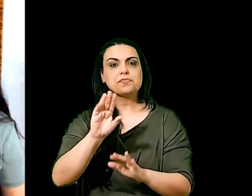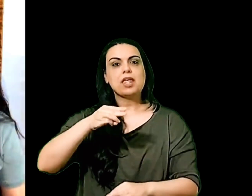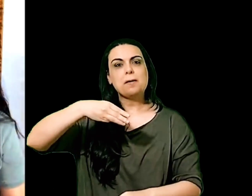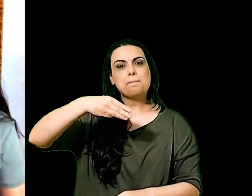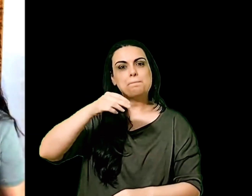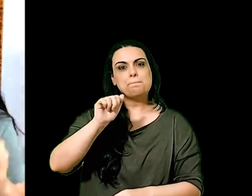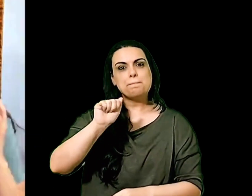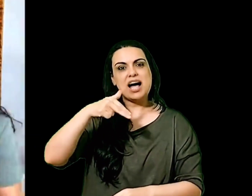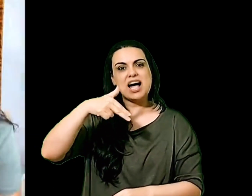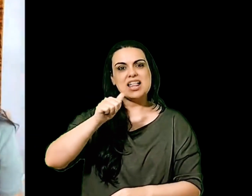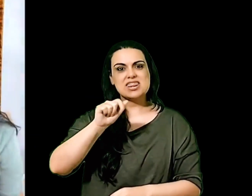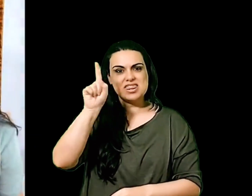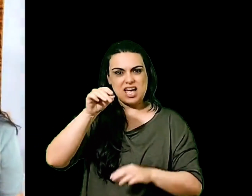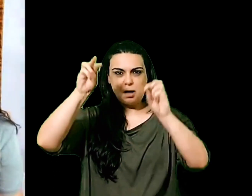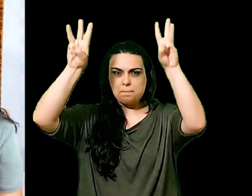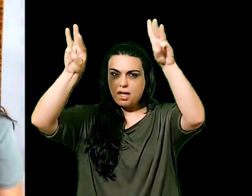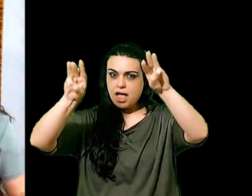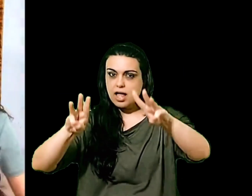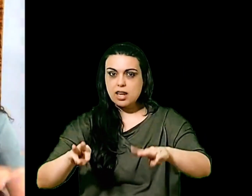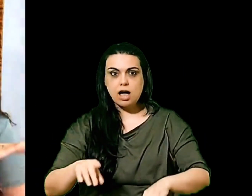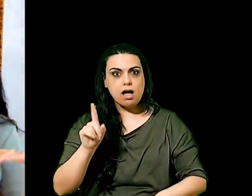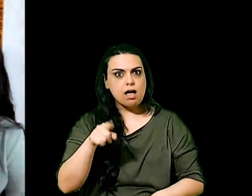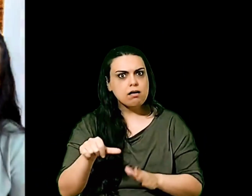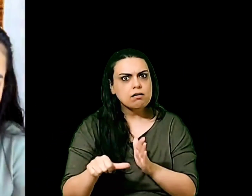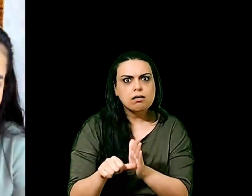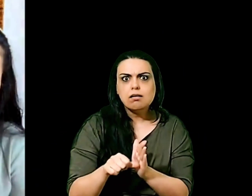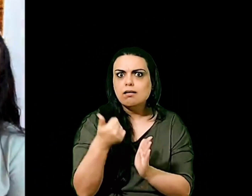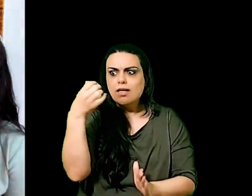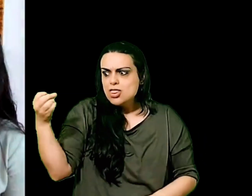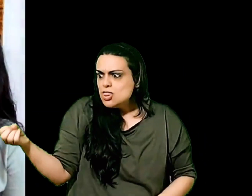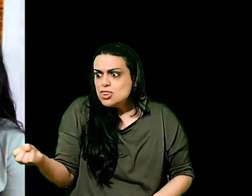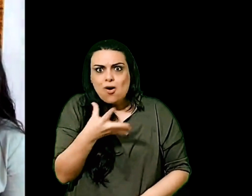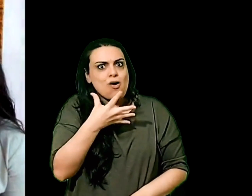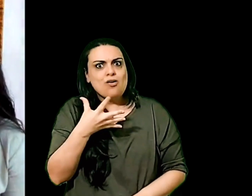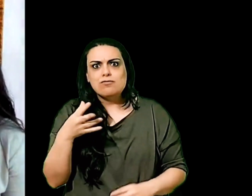prazo. O maná, gente, foi algo inédito.